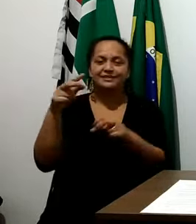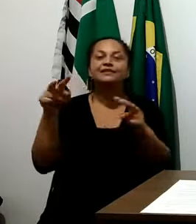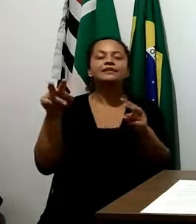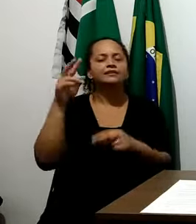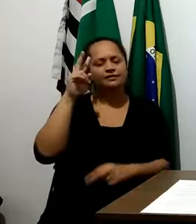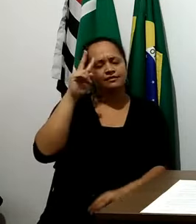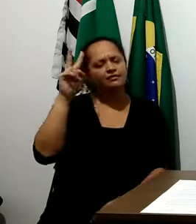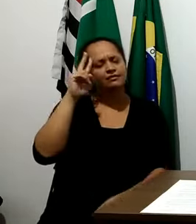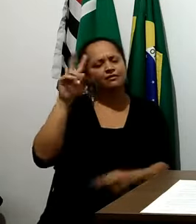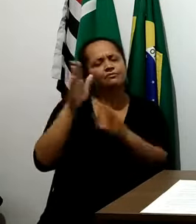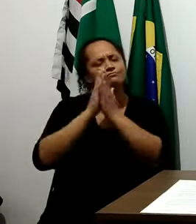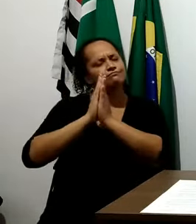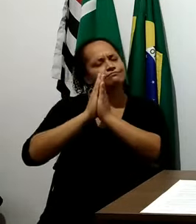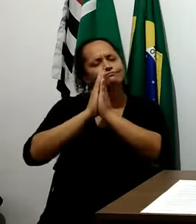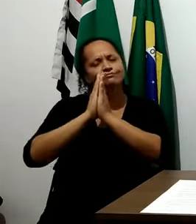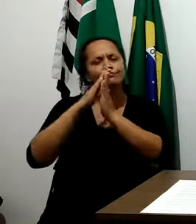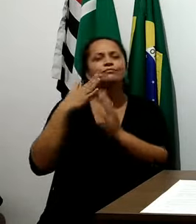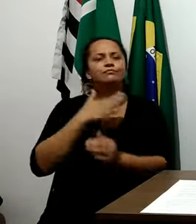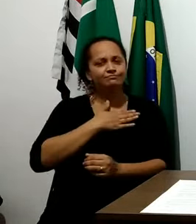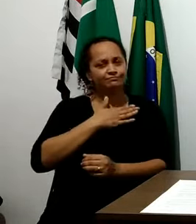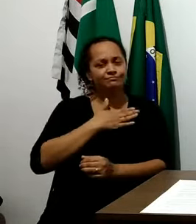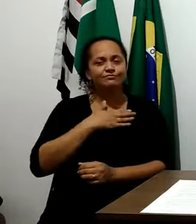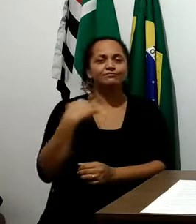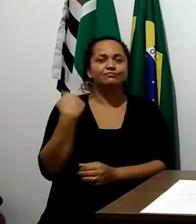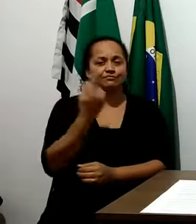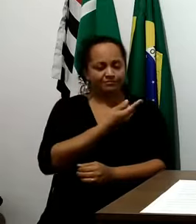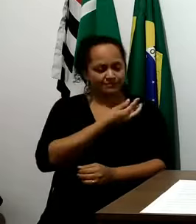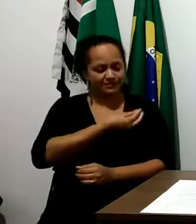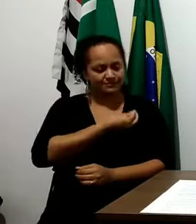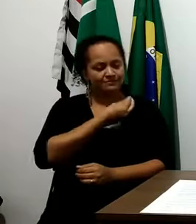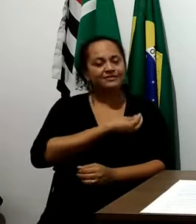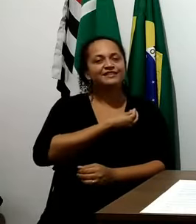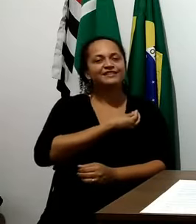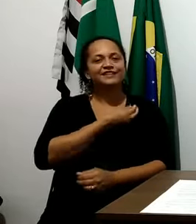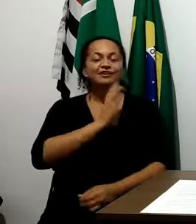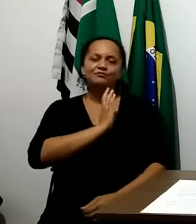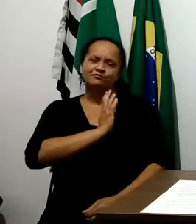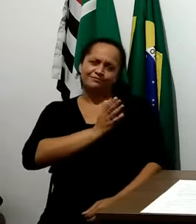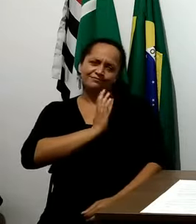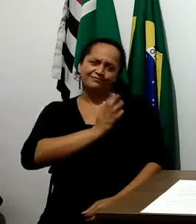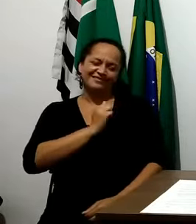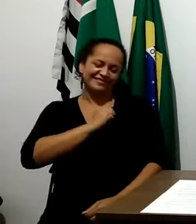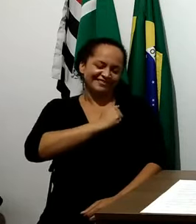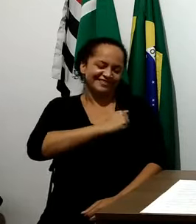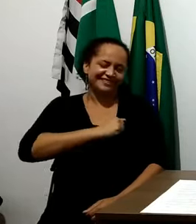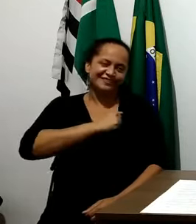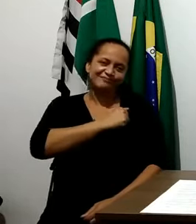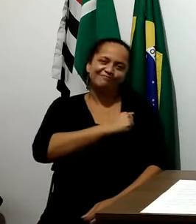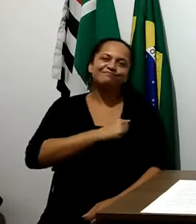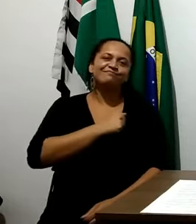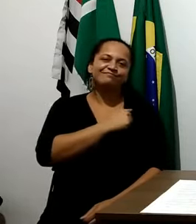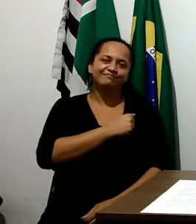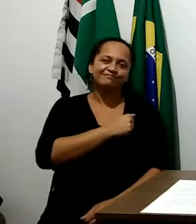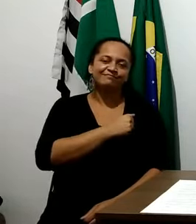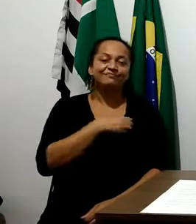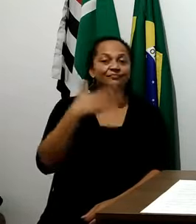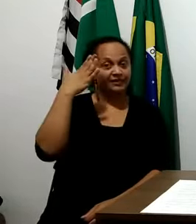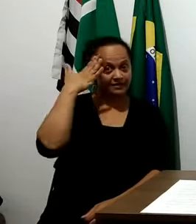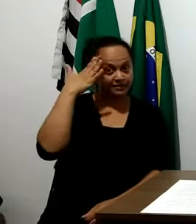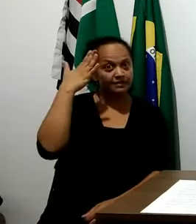gente e orado por nós, pelas nossas vidas, tá? Estamos com os corações cheios de saudade e